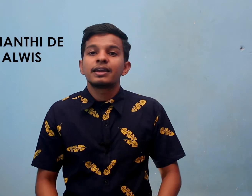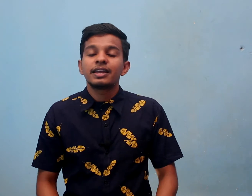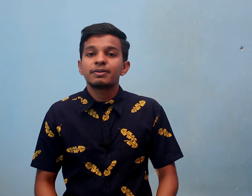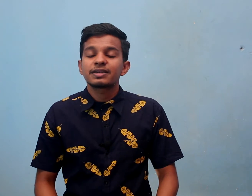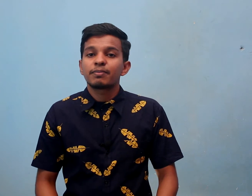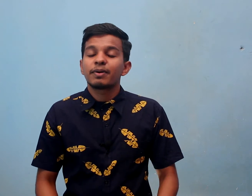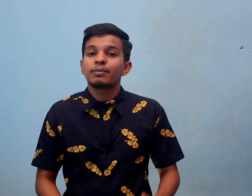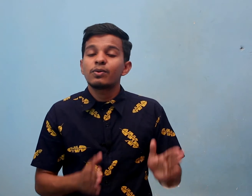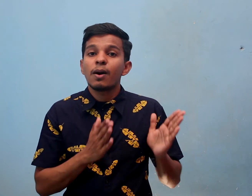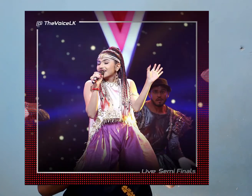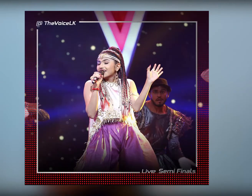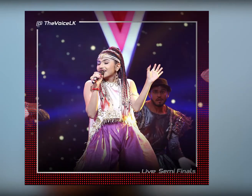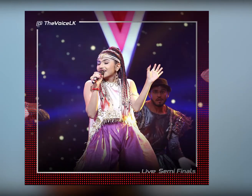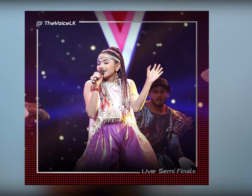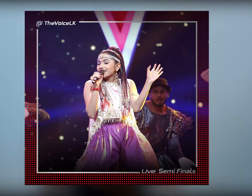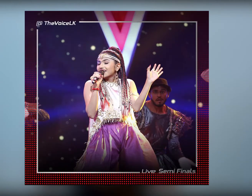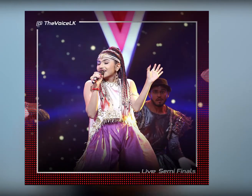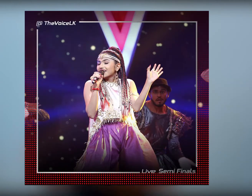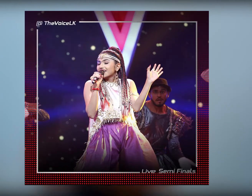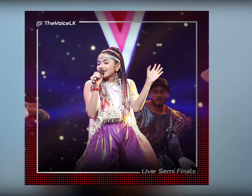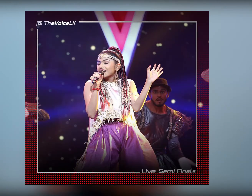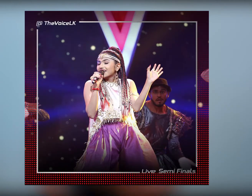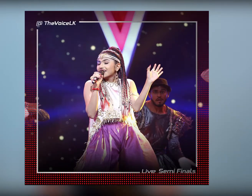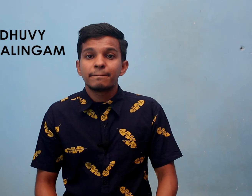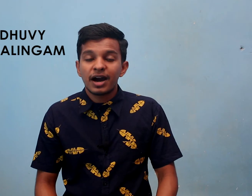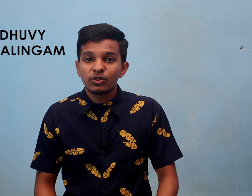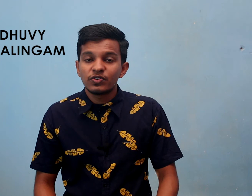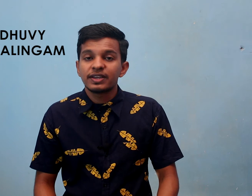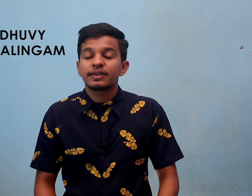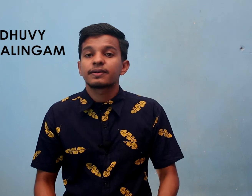ඊට පස්සේ අපි බලමු මාදුවී වෛද්‍යලිංගම්. මාදුවී.